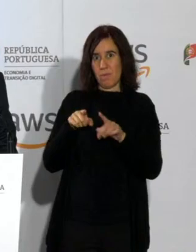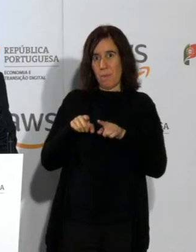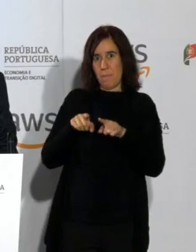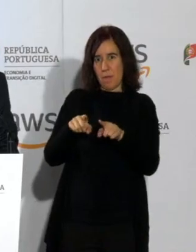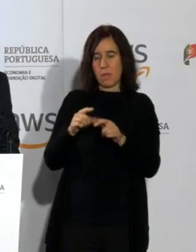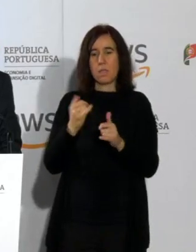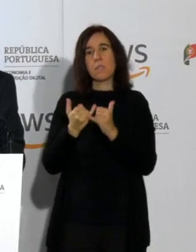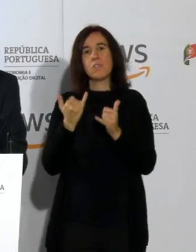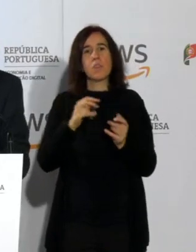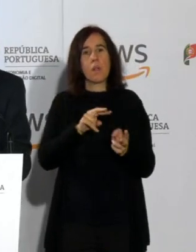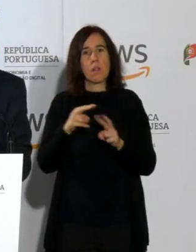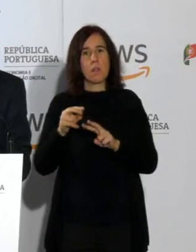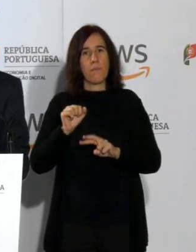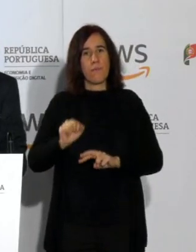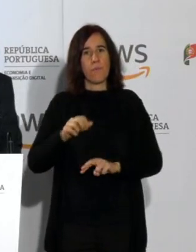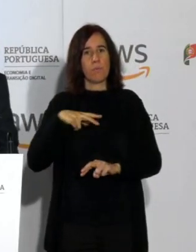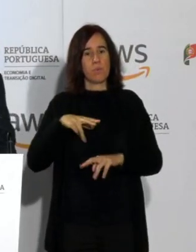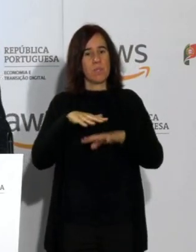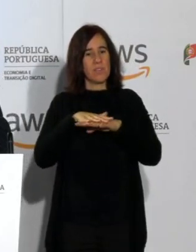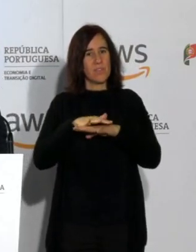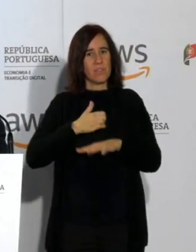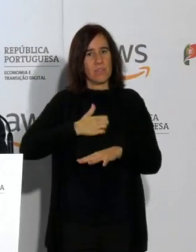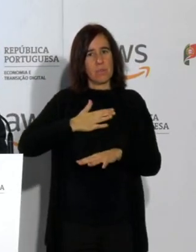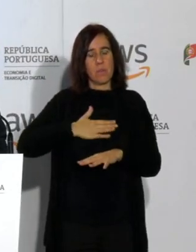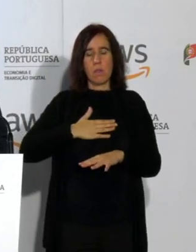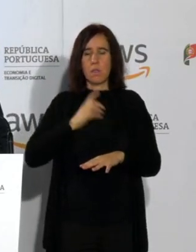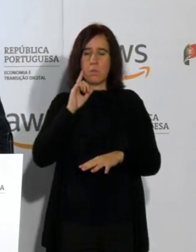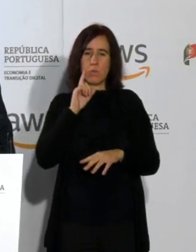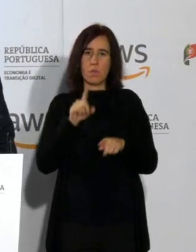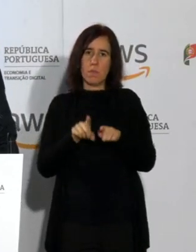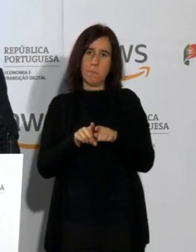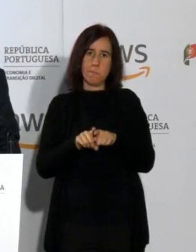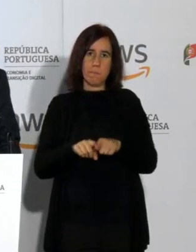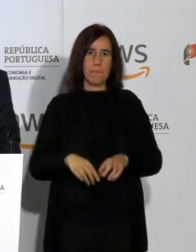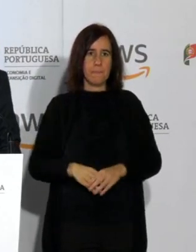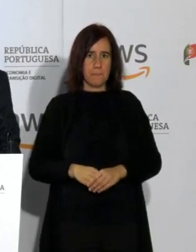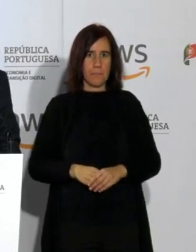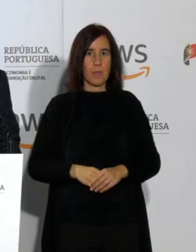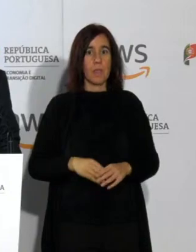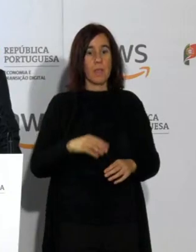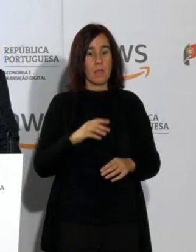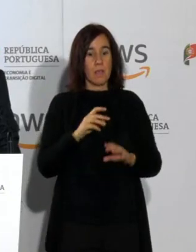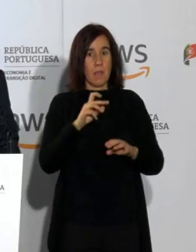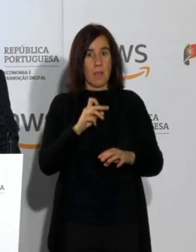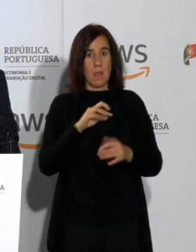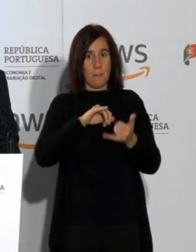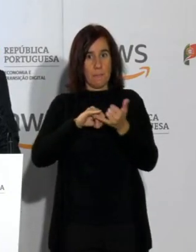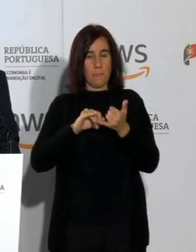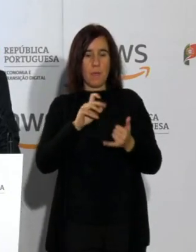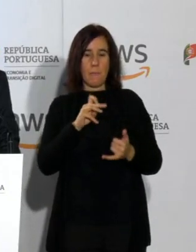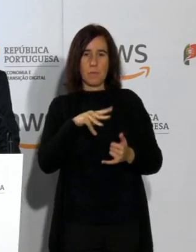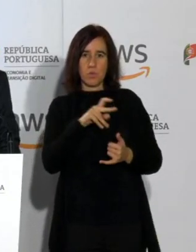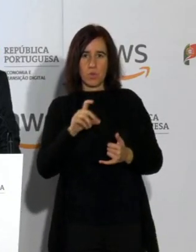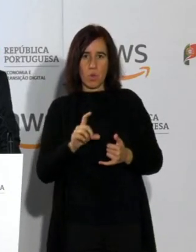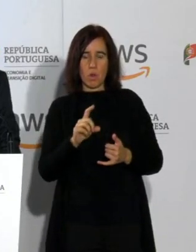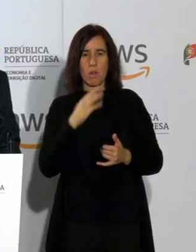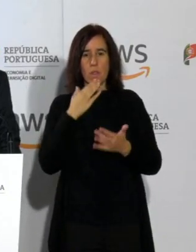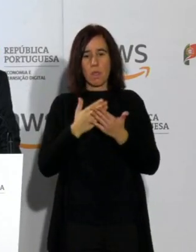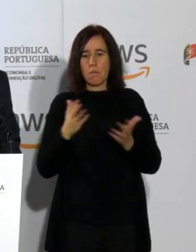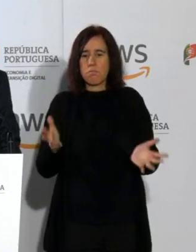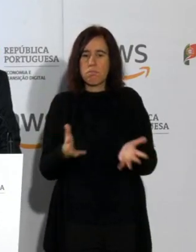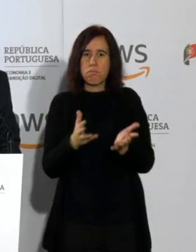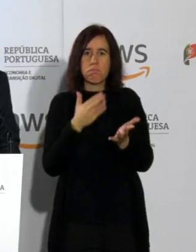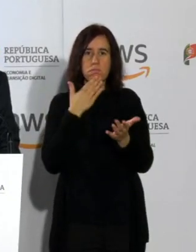digital do sistema empresarial português é igualmente importante. A Amazon Web Services trabalha cotidianamente na promoção de